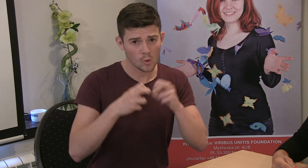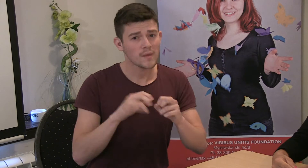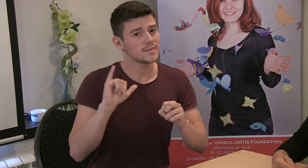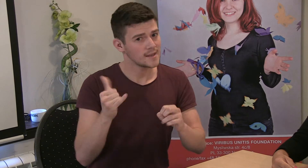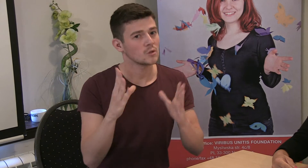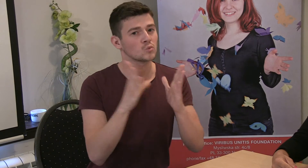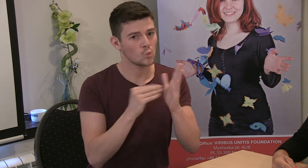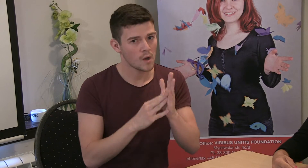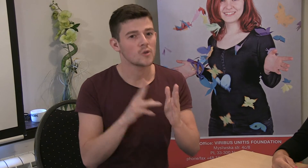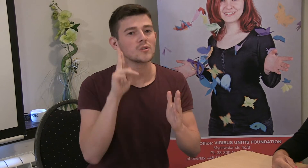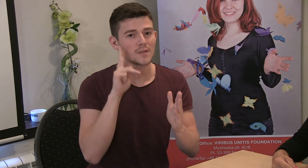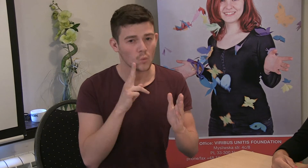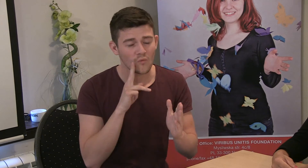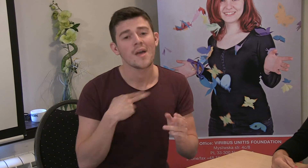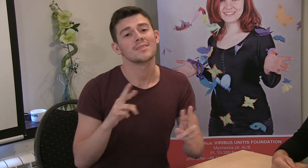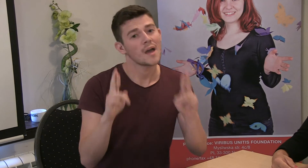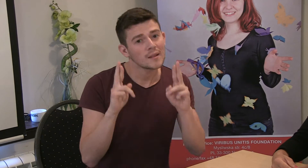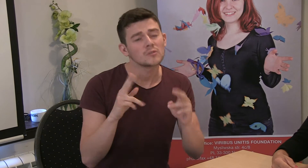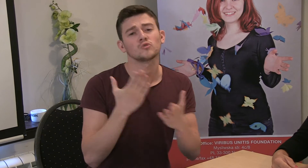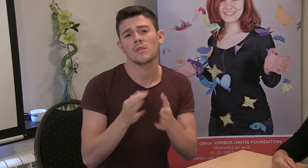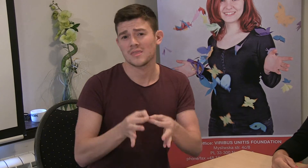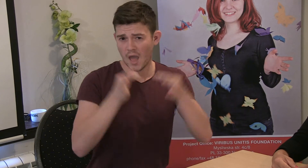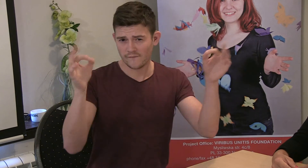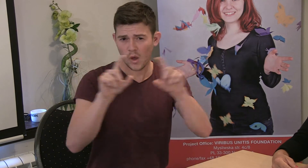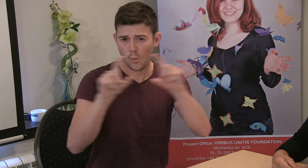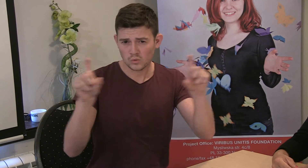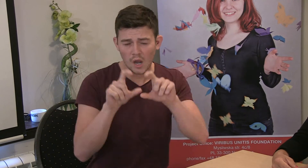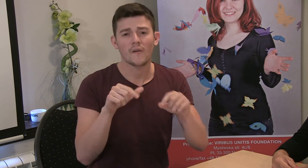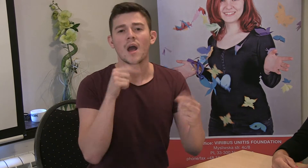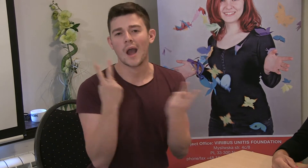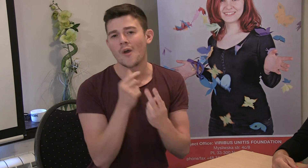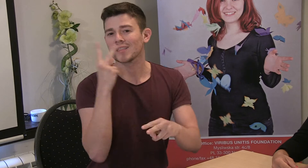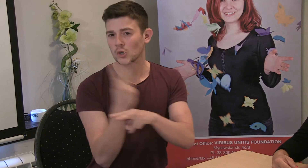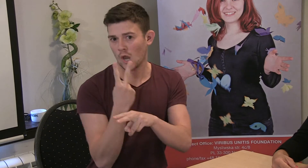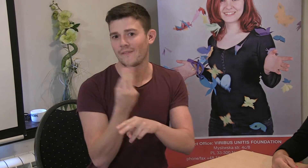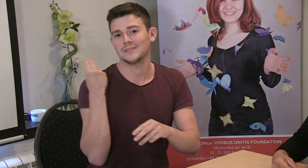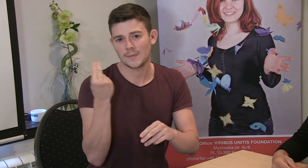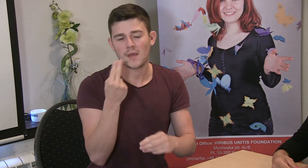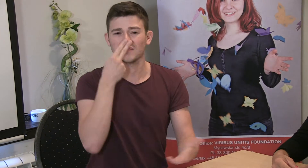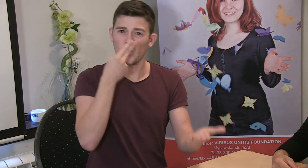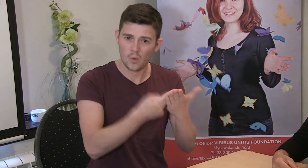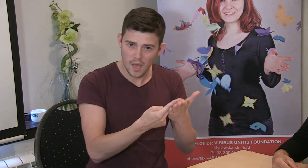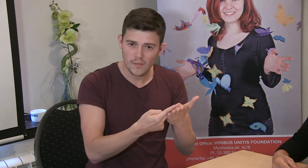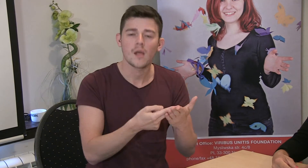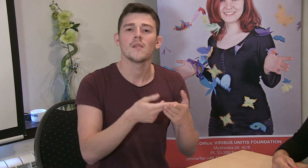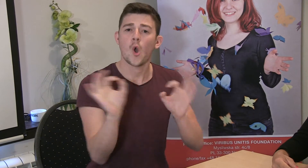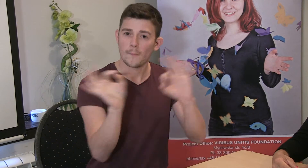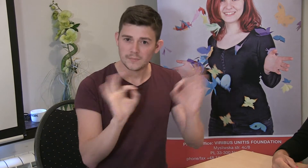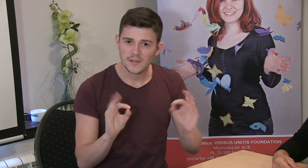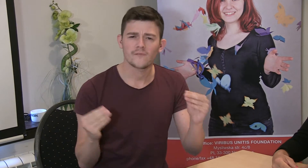velike probleme, jesu tumači za gluve. Ta javno ustanova i države Srbije treba da